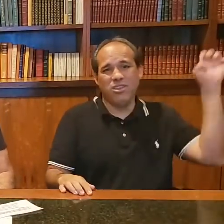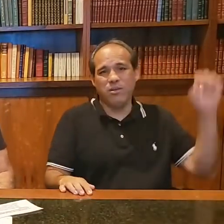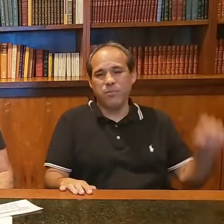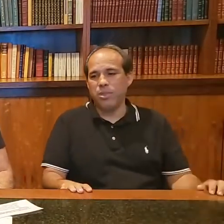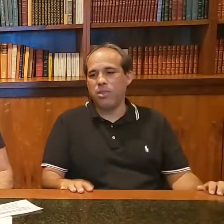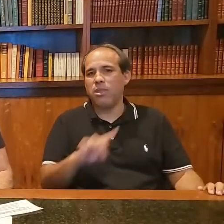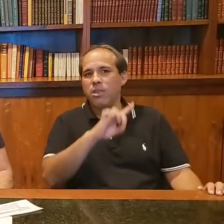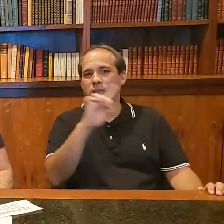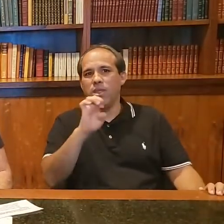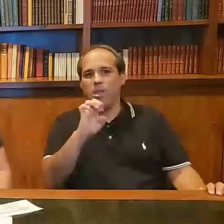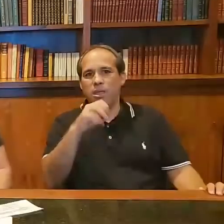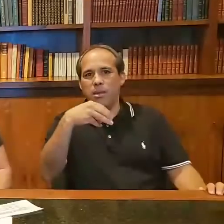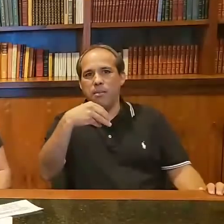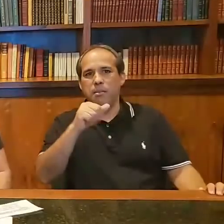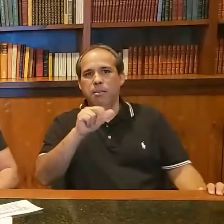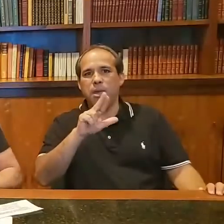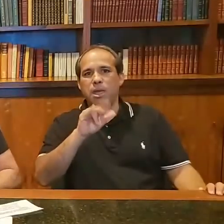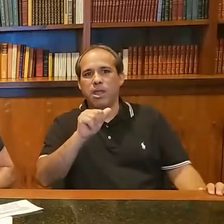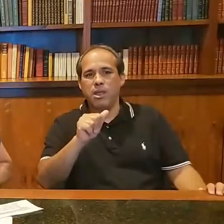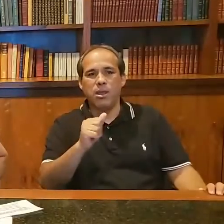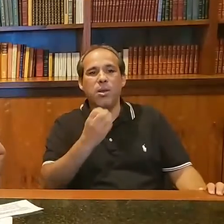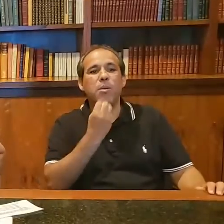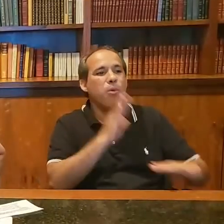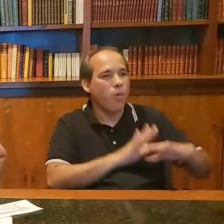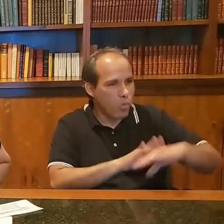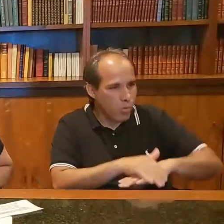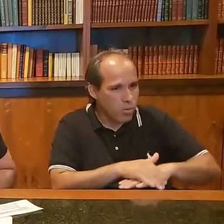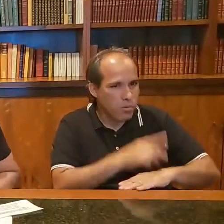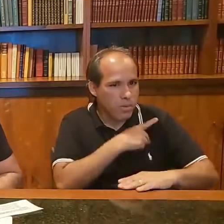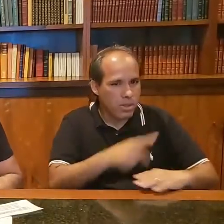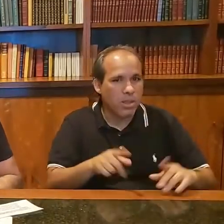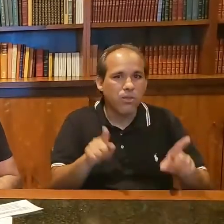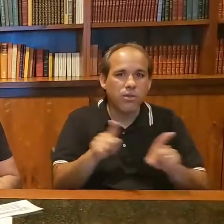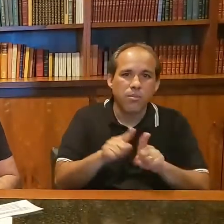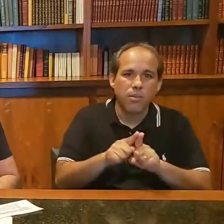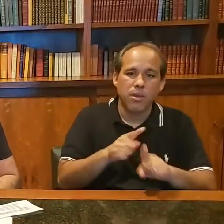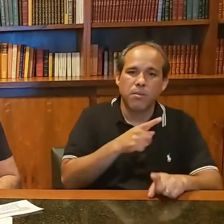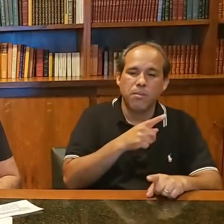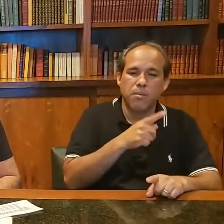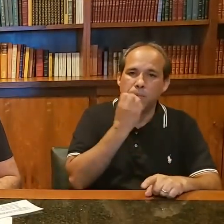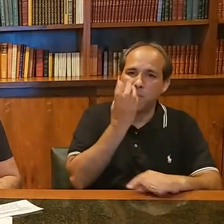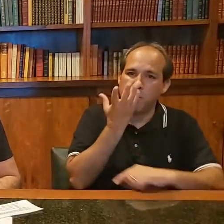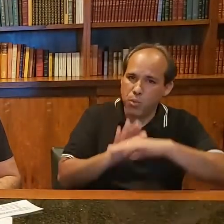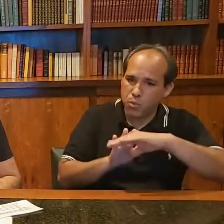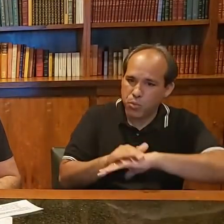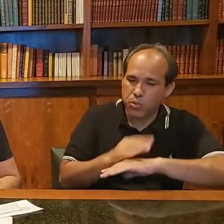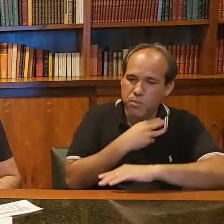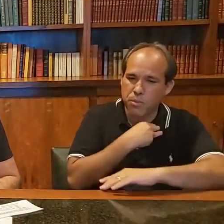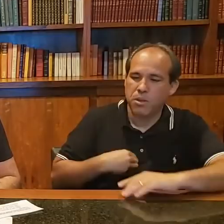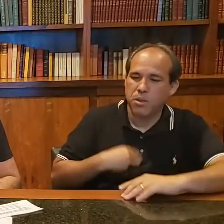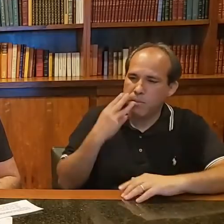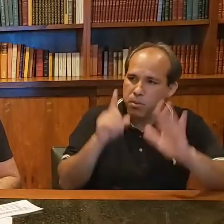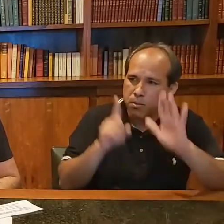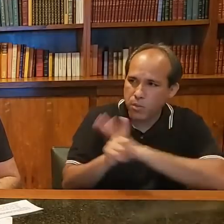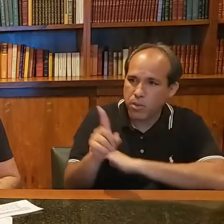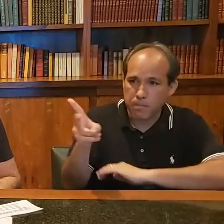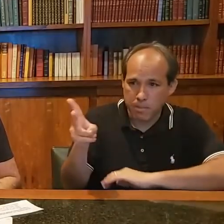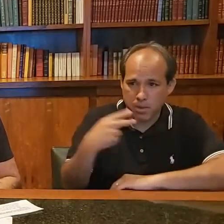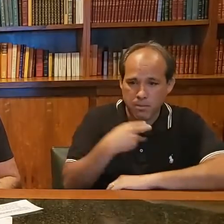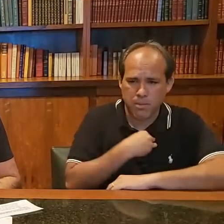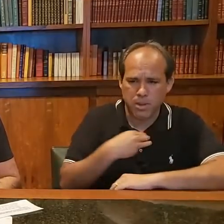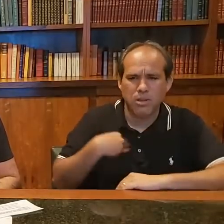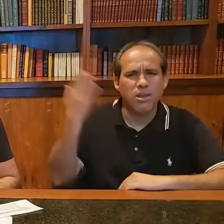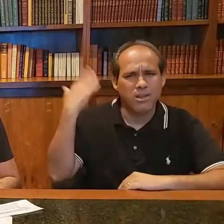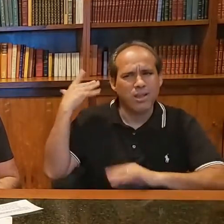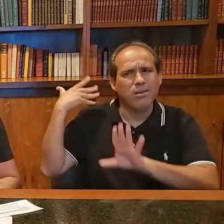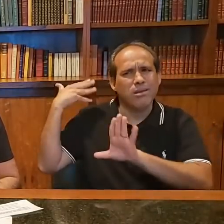Pois não, muito boa noite, presidente Jair Bolsonaro. Boa noite, ministro Milton Ribeiro. Ministro, um grande debate